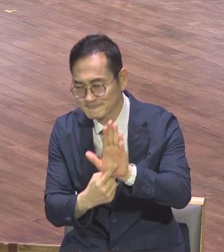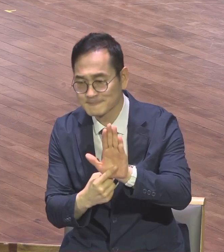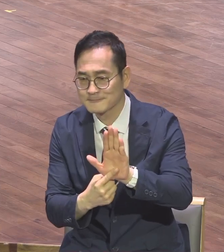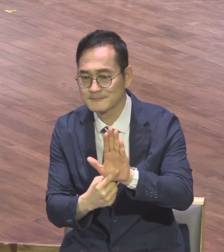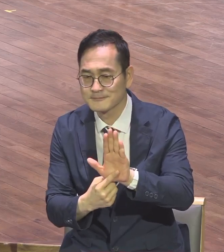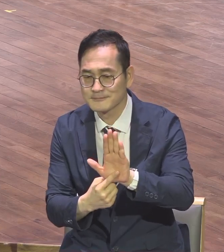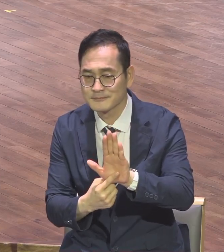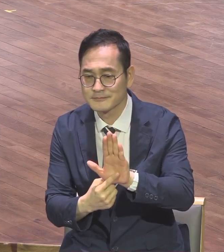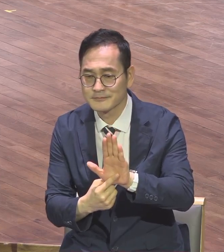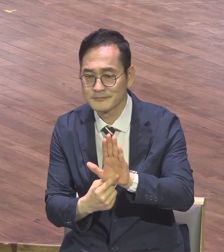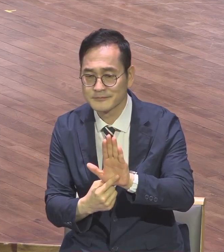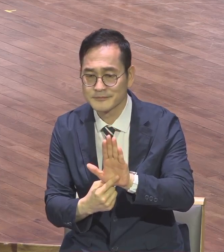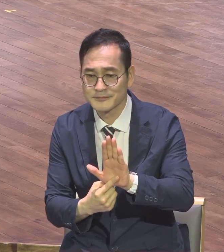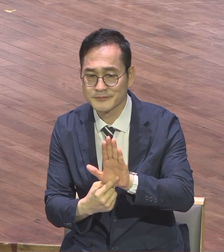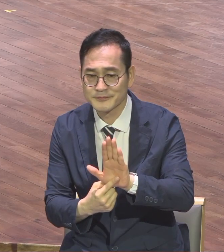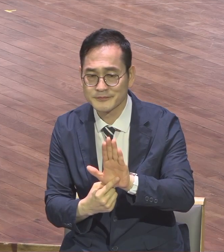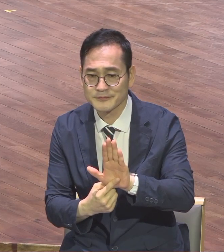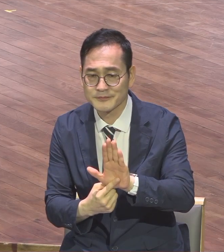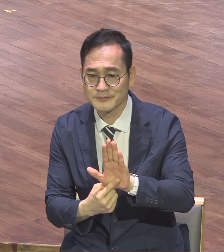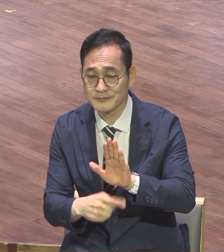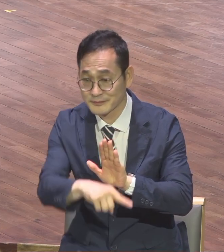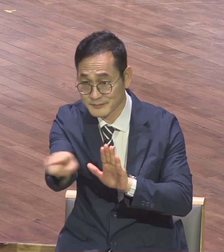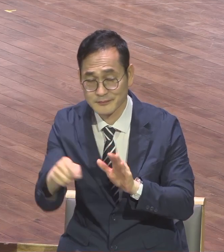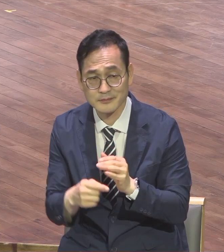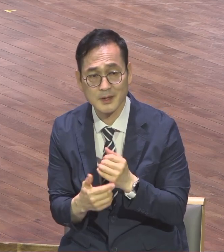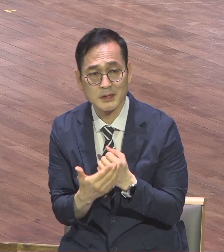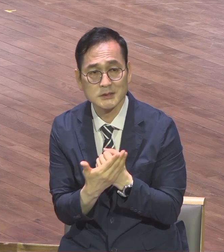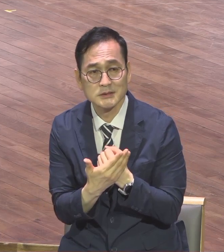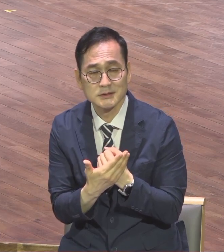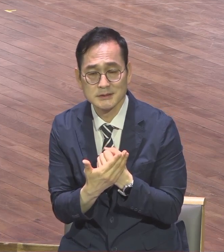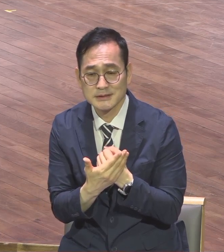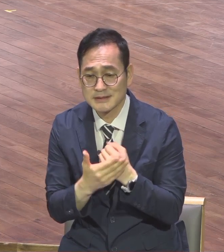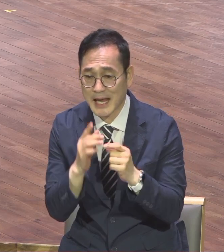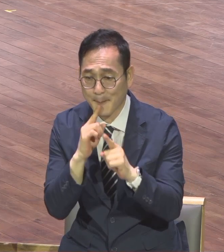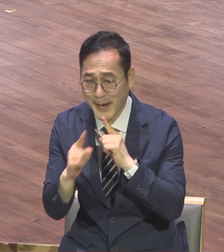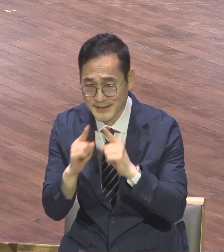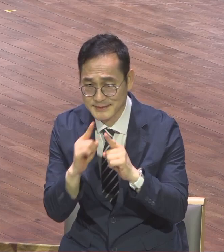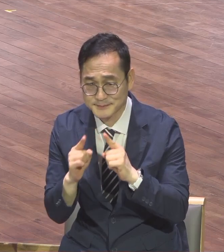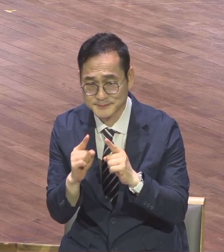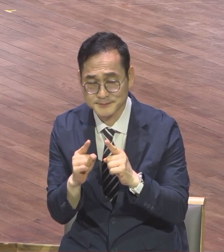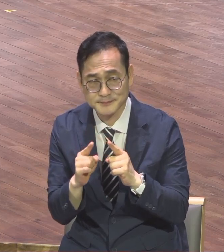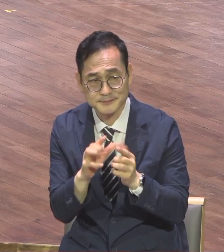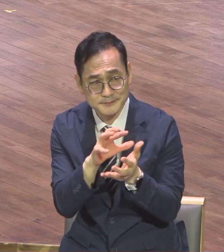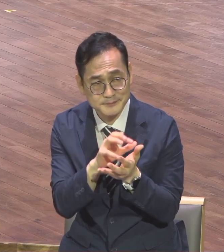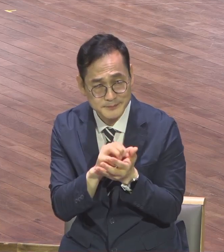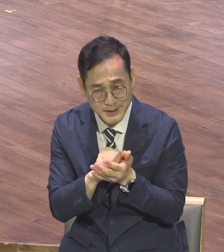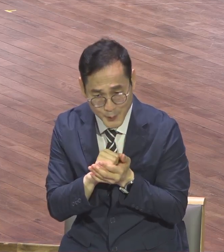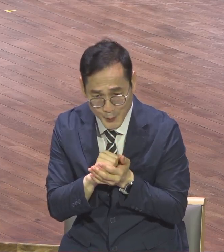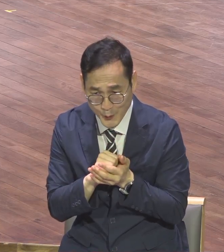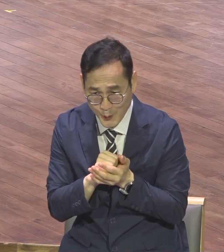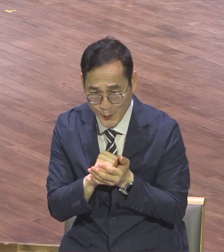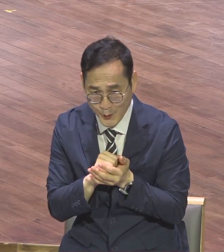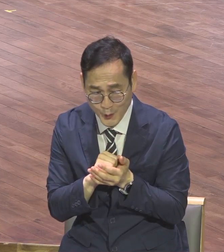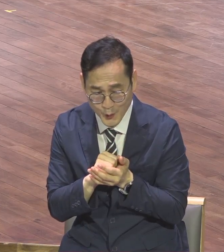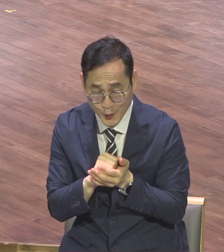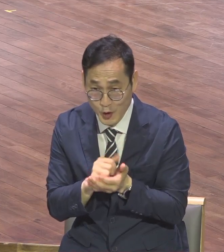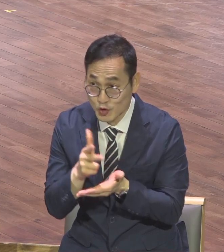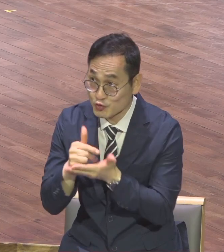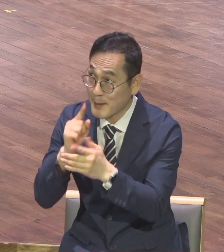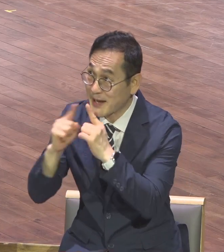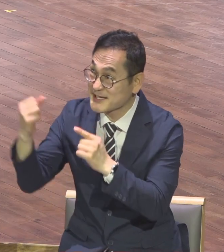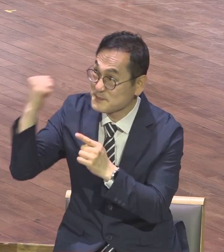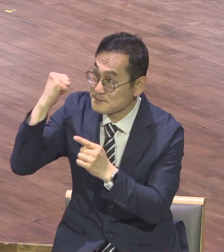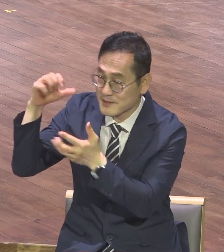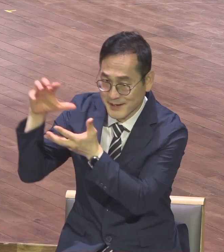주사 자기 은혜의 말씀을 증언하시니. 자, 주를 힘입어